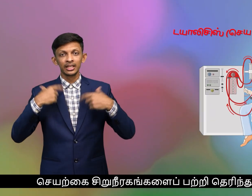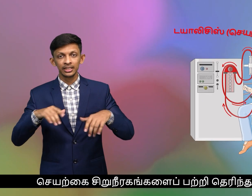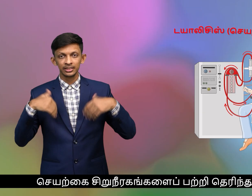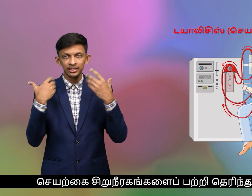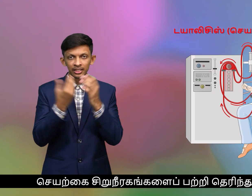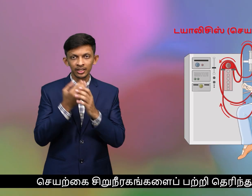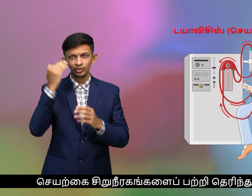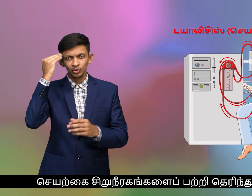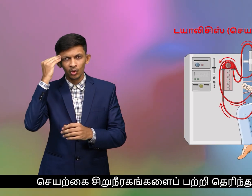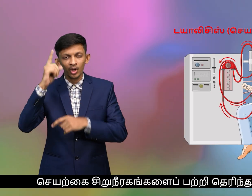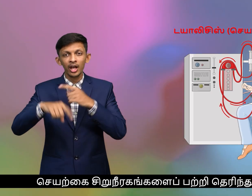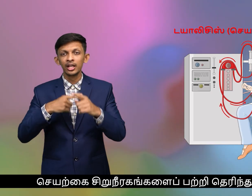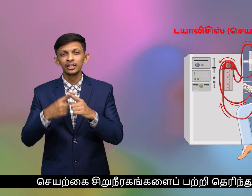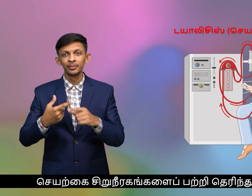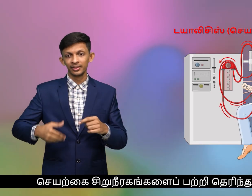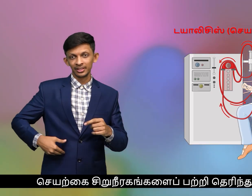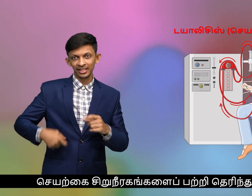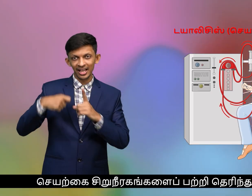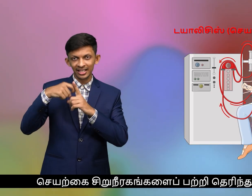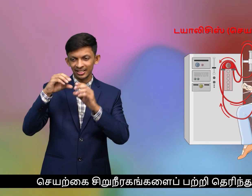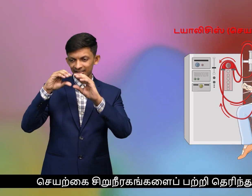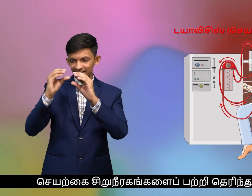செயற்கை சிறுநீரகங்களை பற்றி தெரிந்து கொள்வோம்.